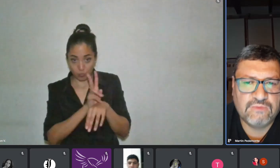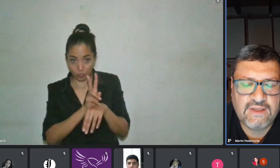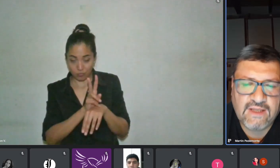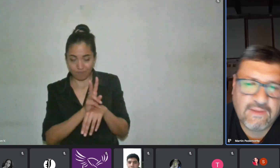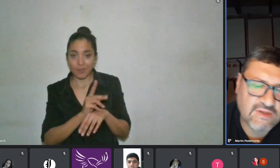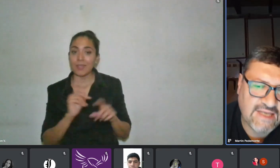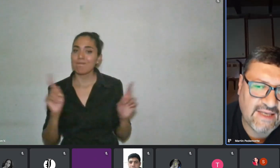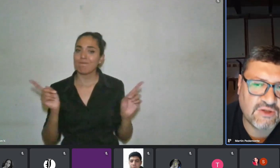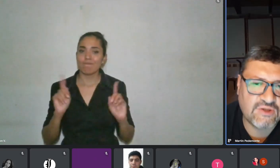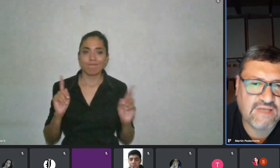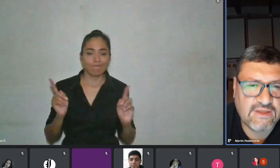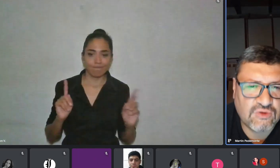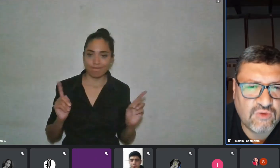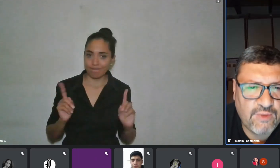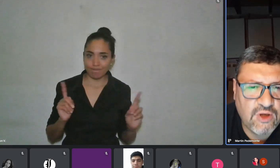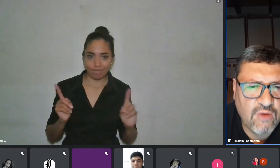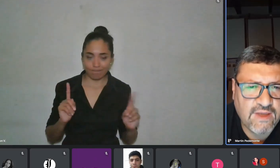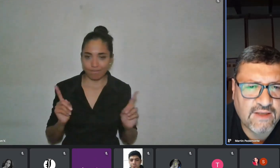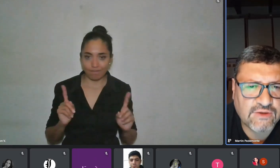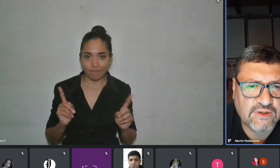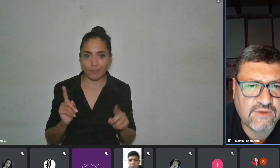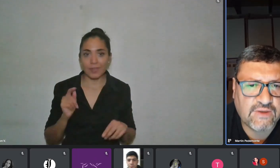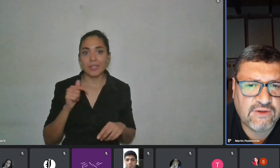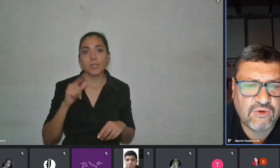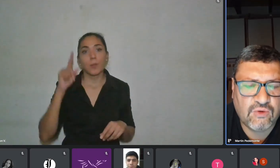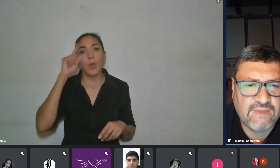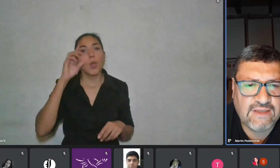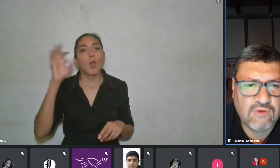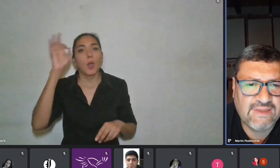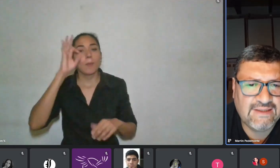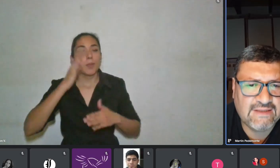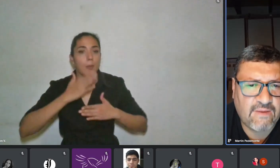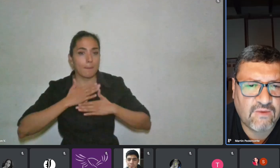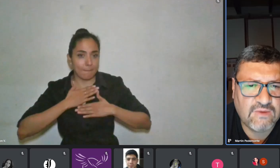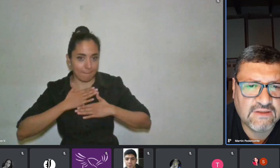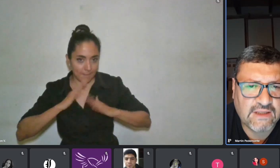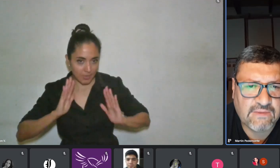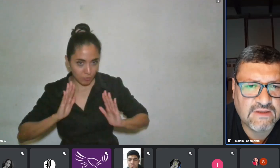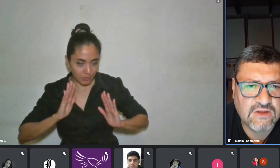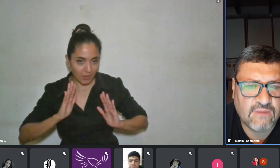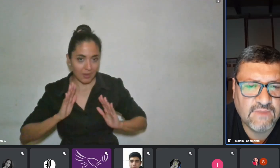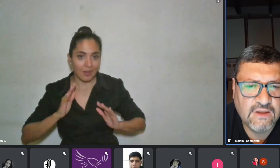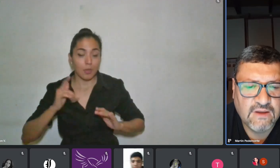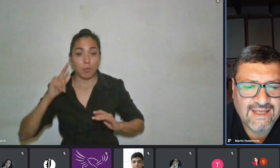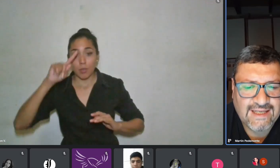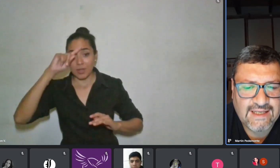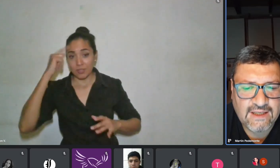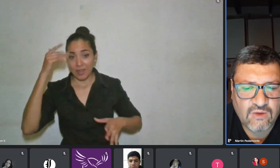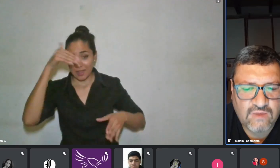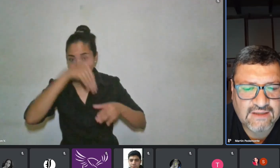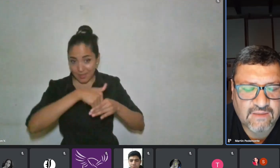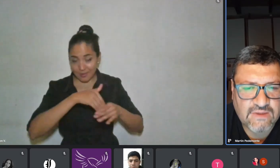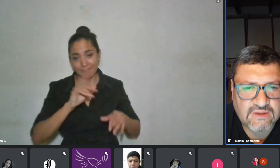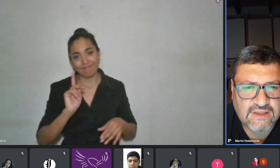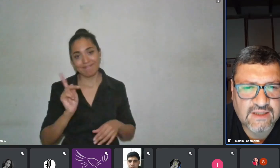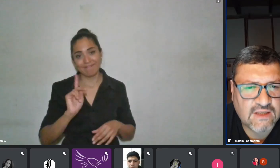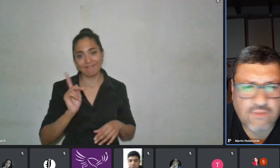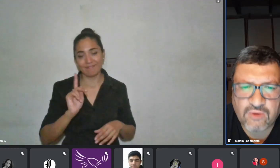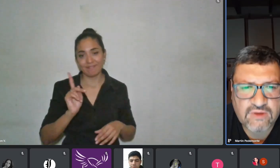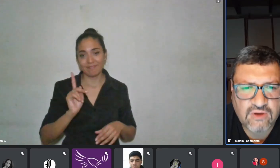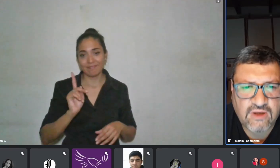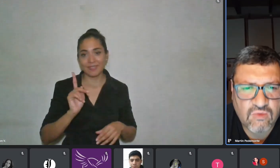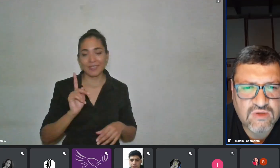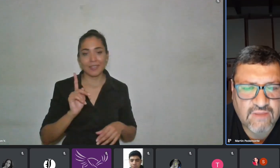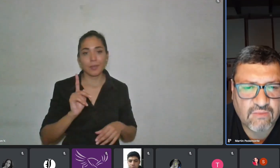no, o sea, eso ya es una opinión mía. Yo creo que no ameritaba una intervención. Una intervención tiene que